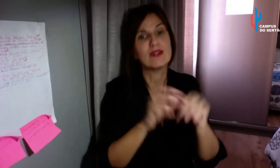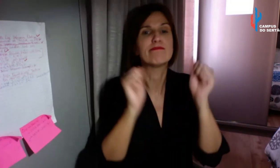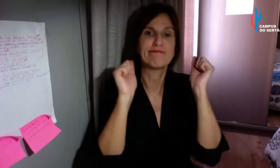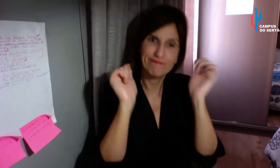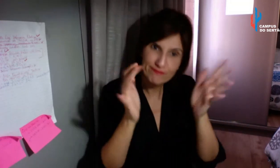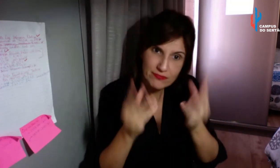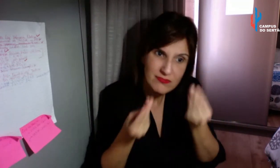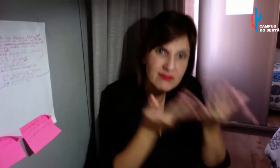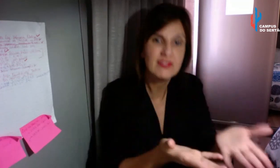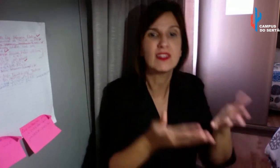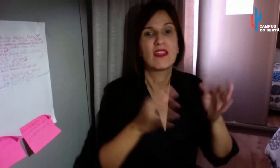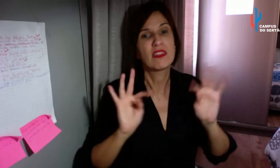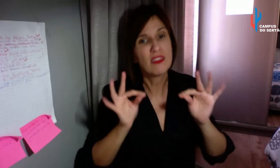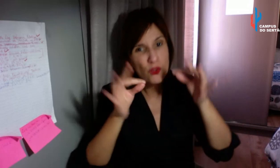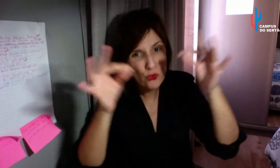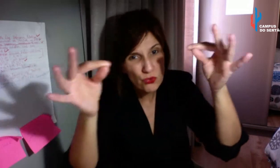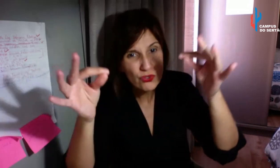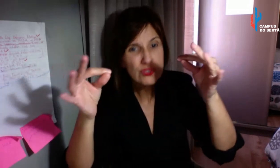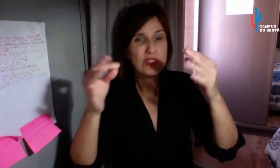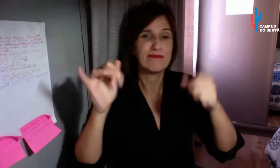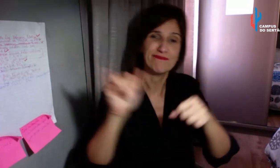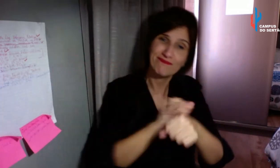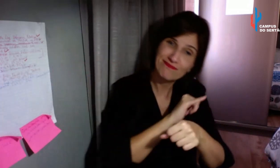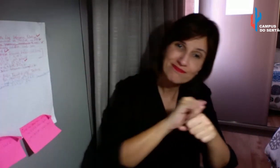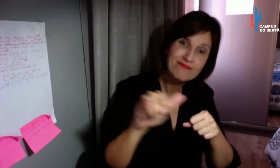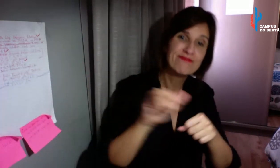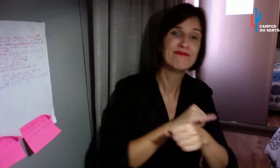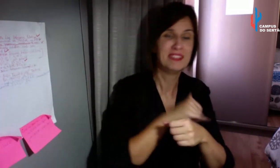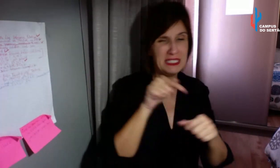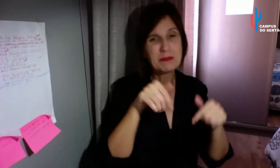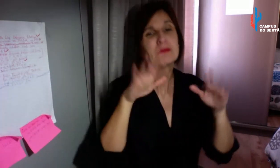árdua e contínua, né?